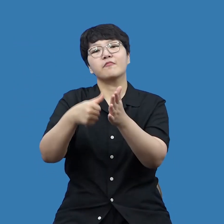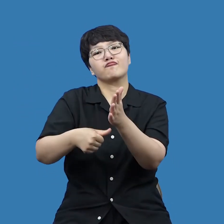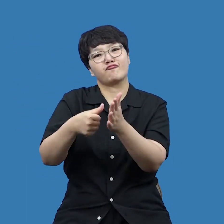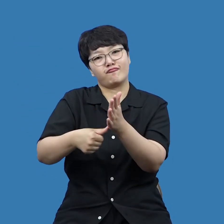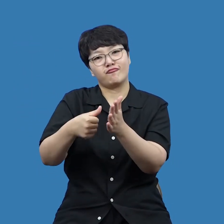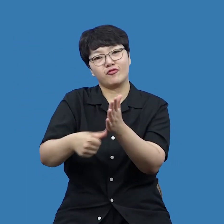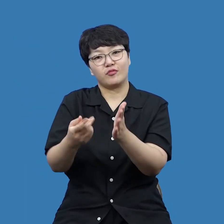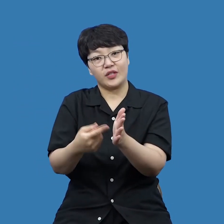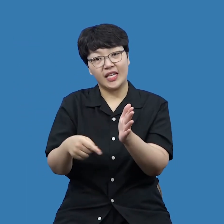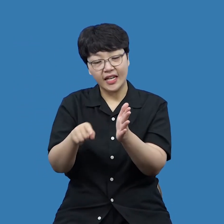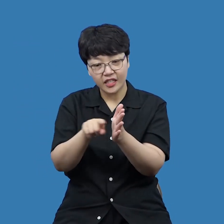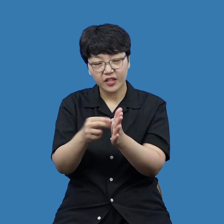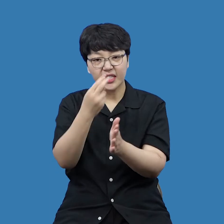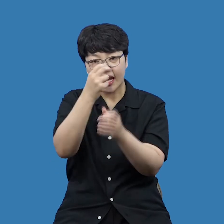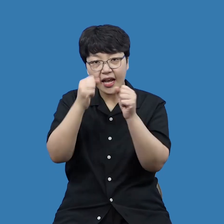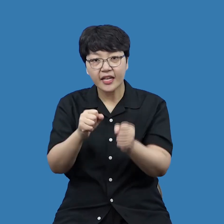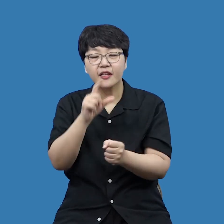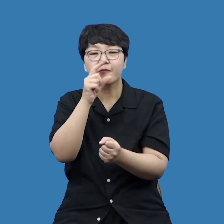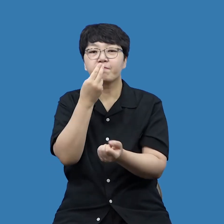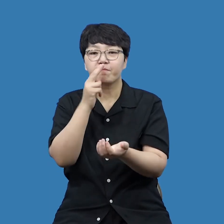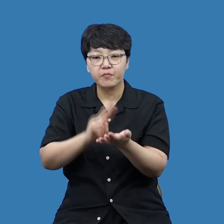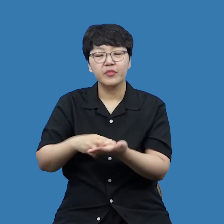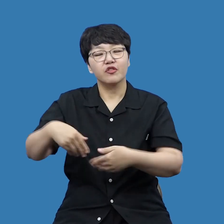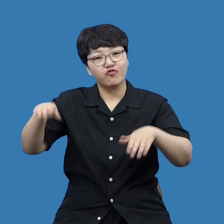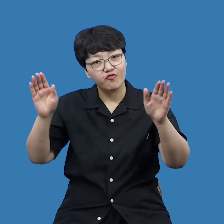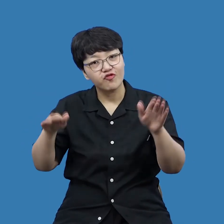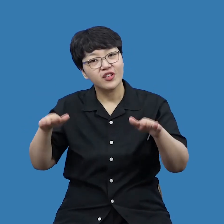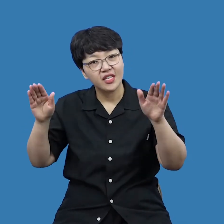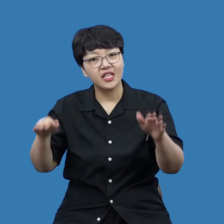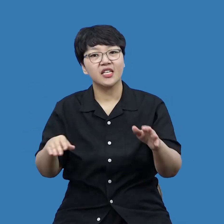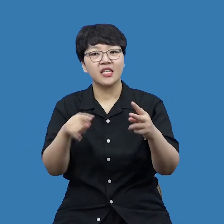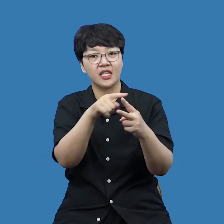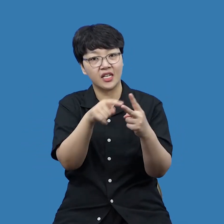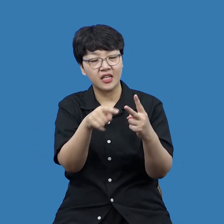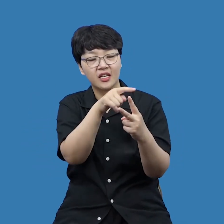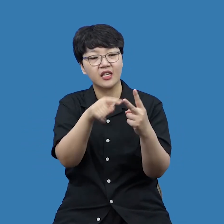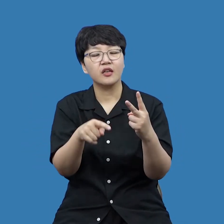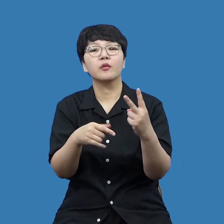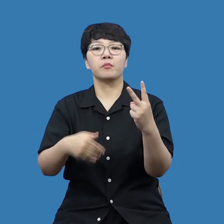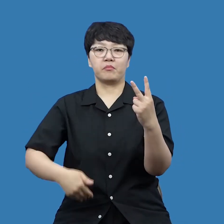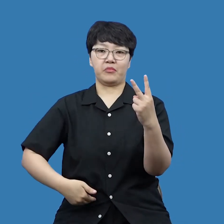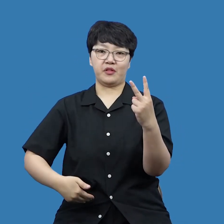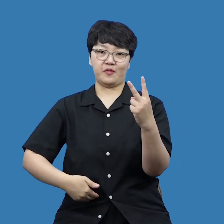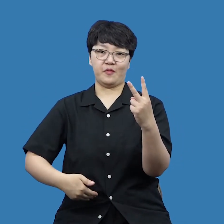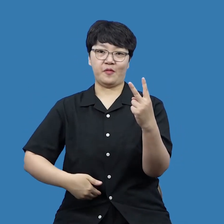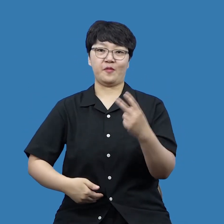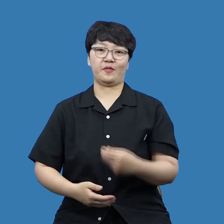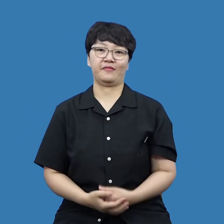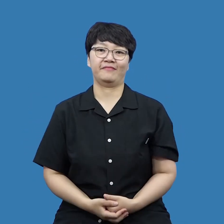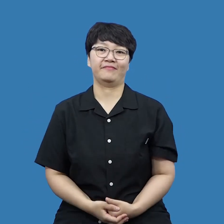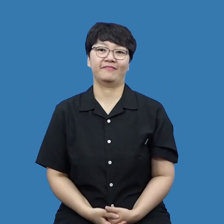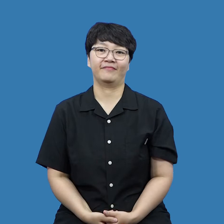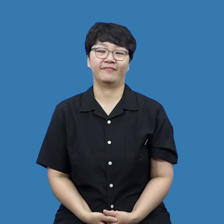한 쌍, 어린 집비둘기 두 가지가 둘이 제물로 드려졌습니다.